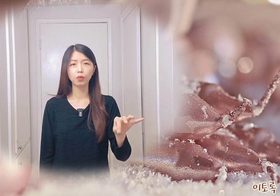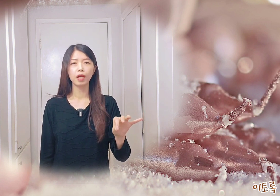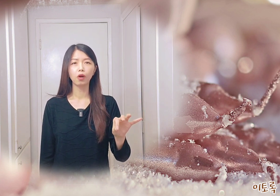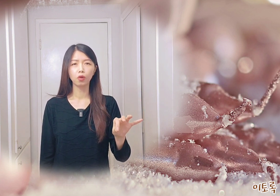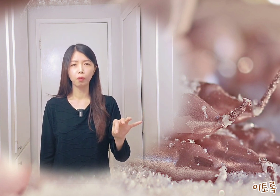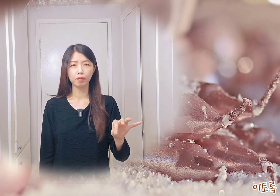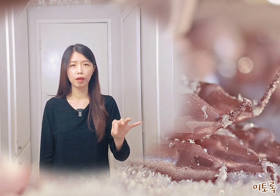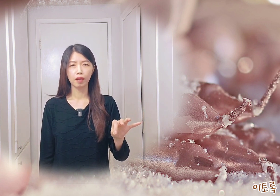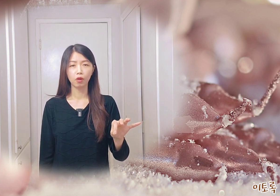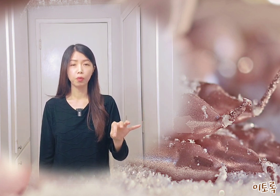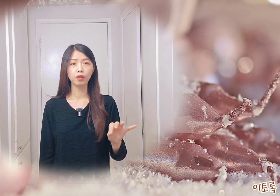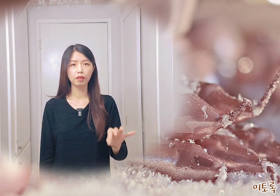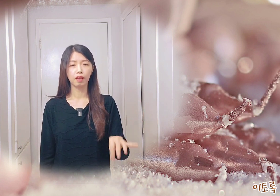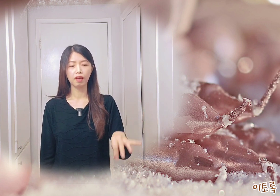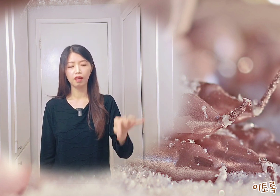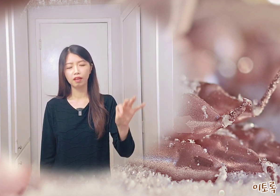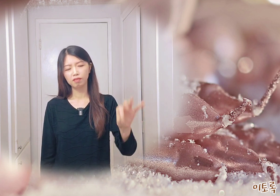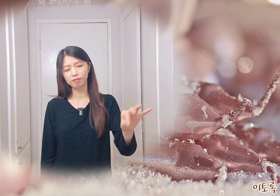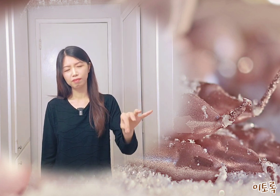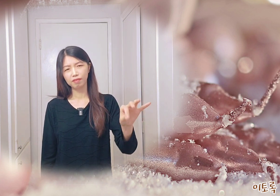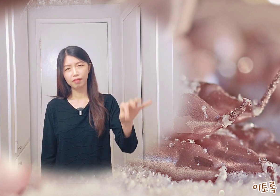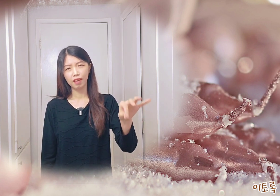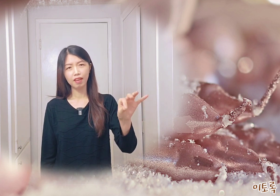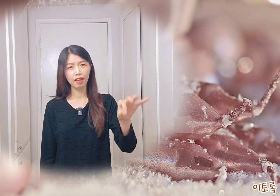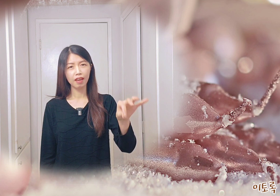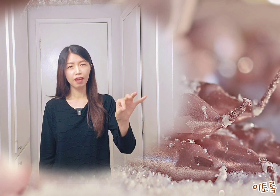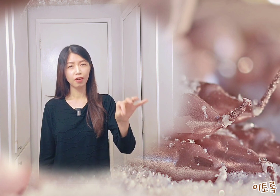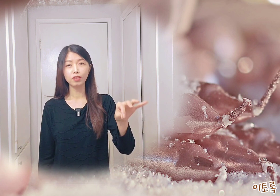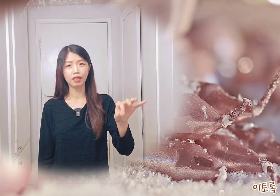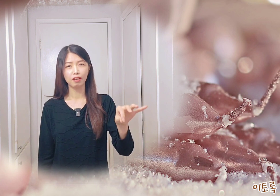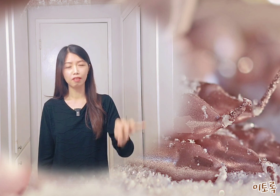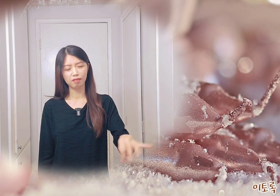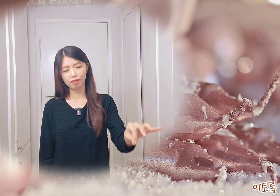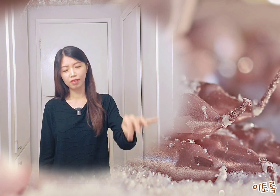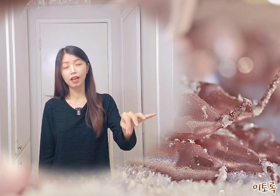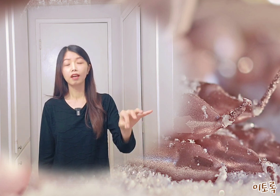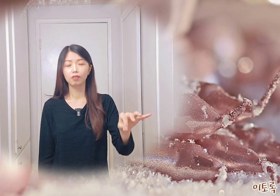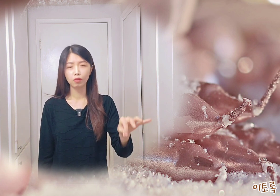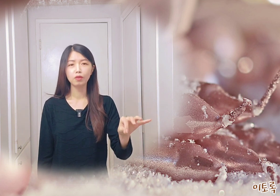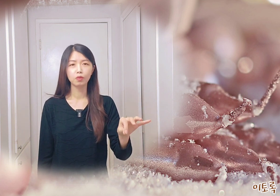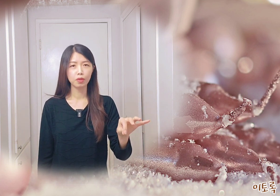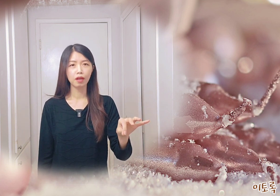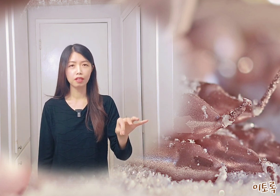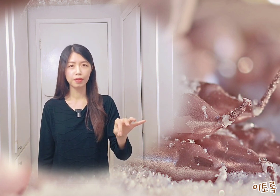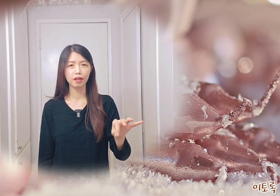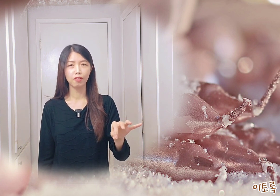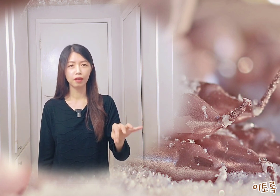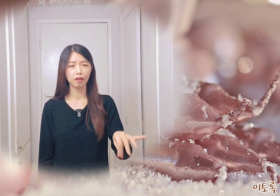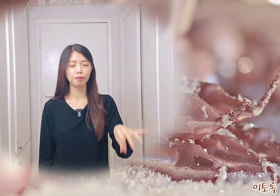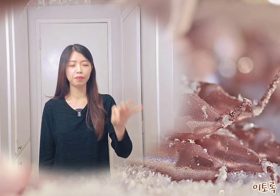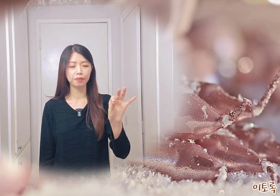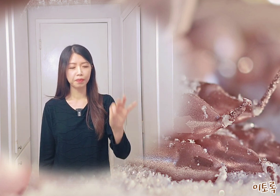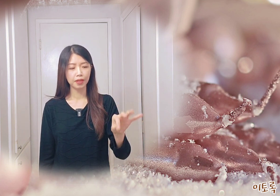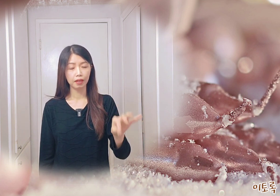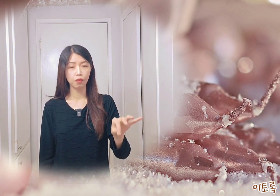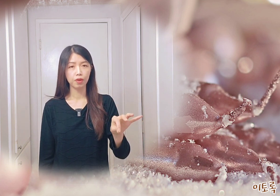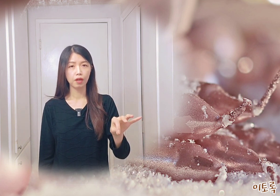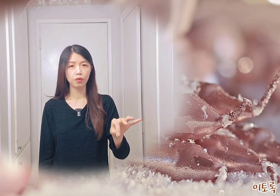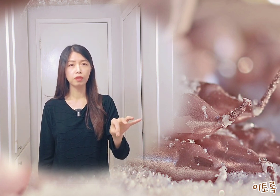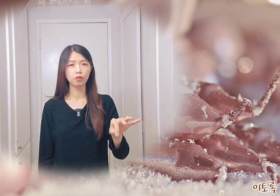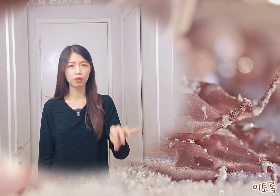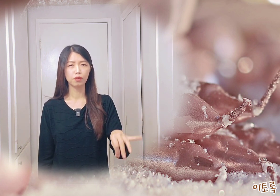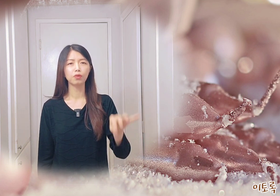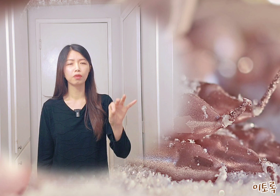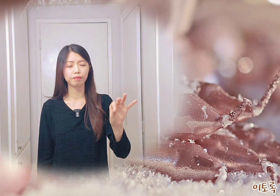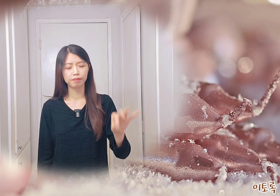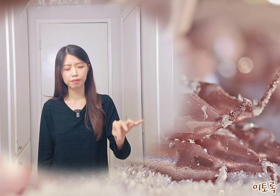좀 보잘것없다라고 표현할 때 에게 이러잖아요. 그런 뜻으로 생각하시면 될 것 같아요. 약간 위아래로